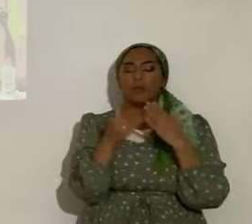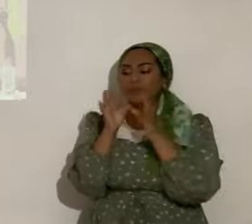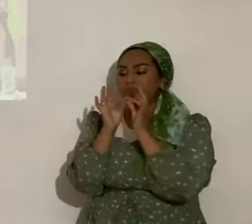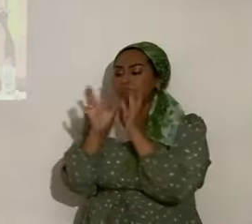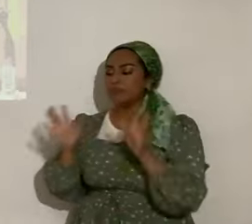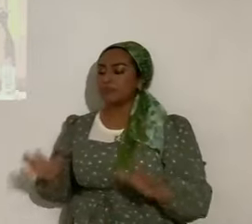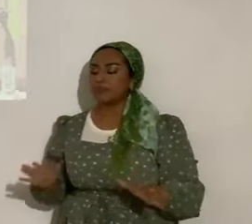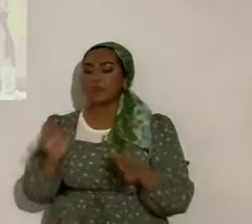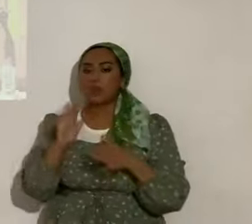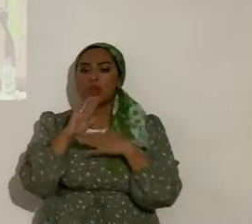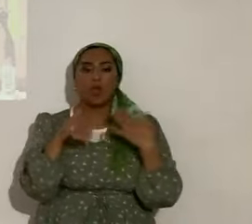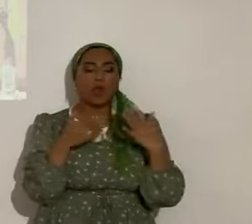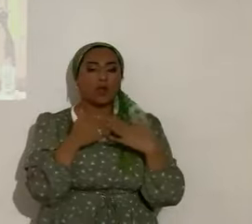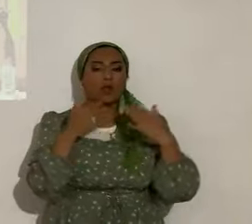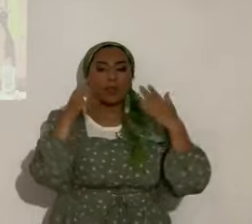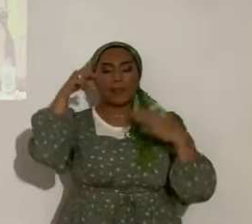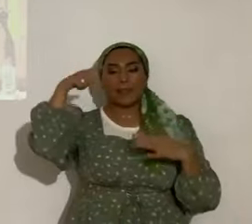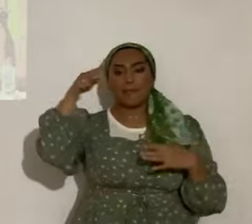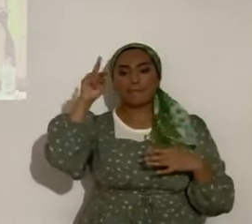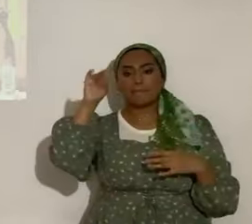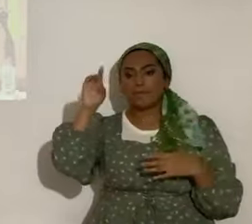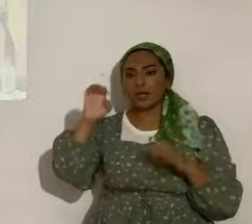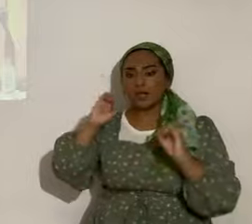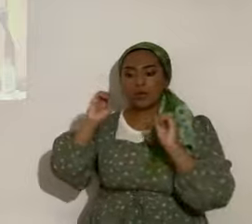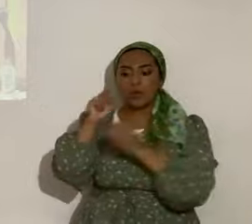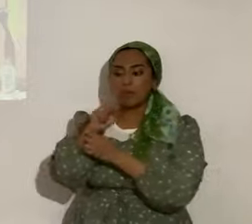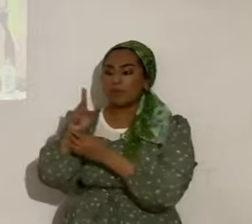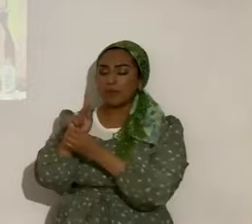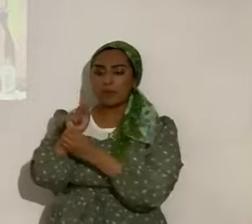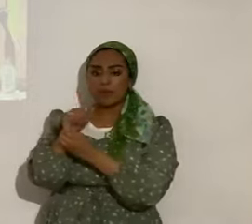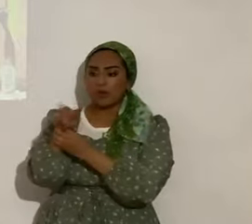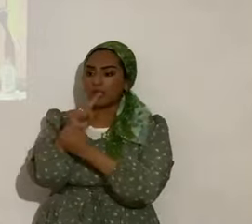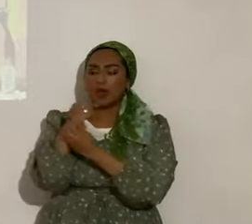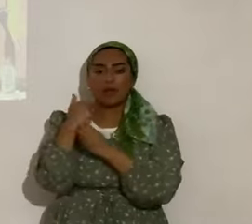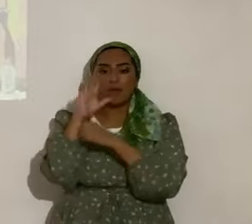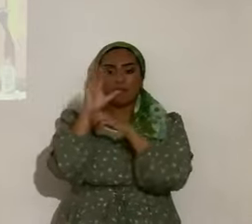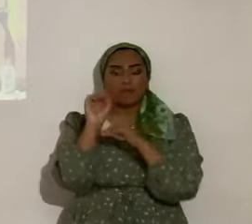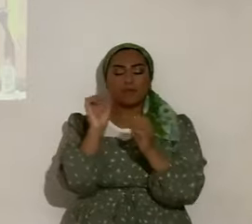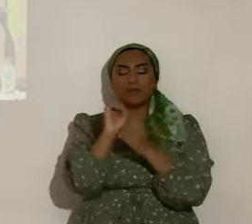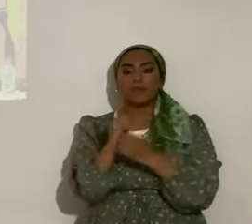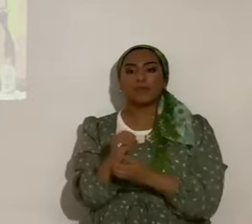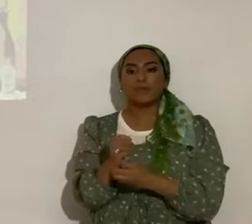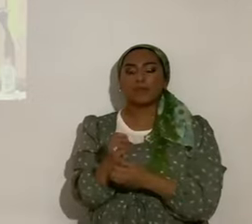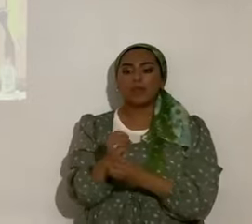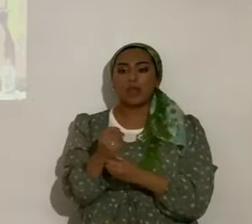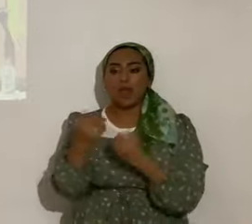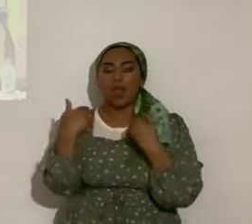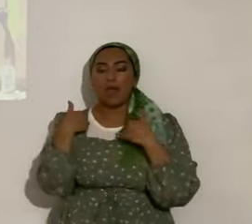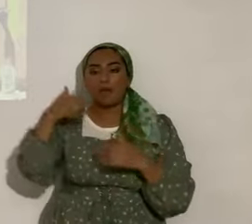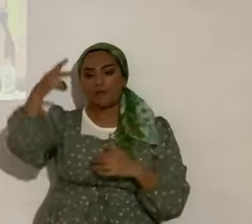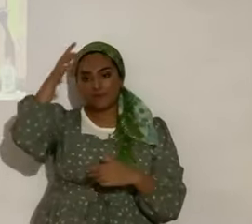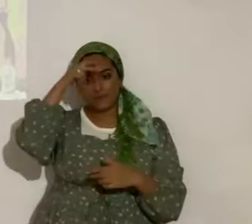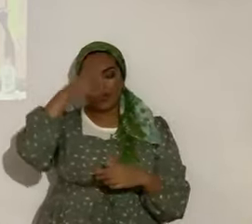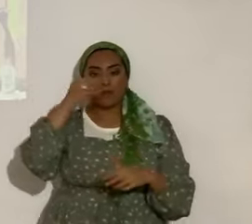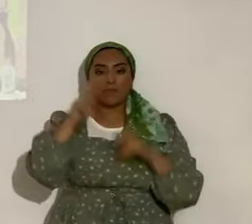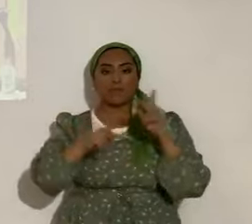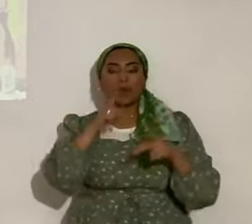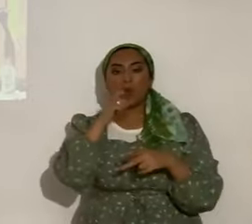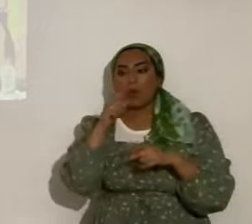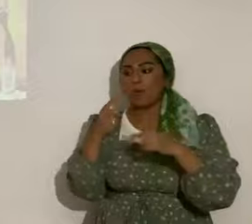es orgullo. Nadie de esas personas tiene dominio. Lo tiene el demonio y las personas